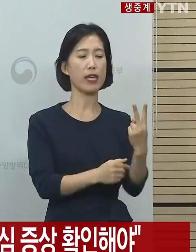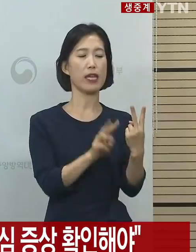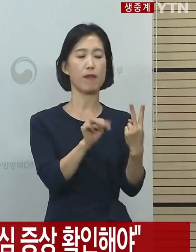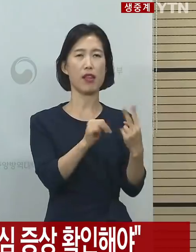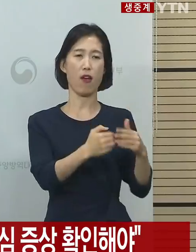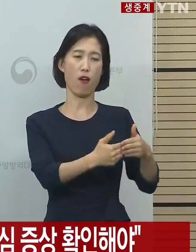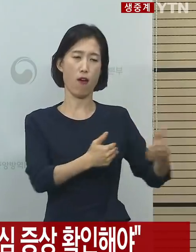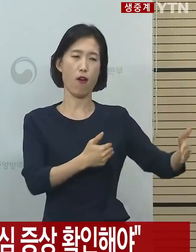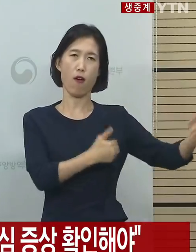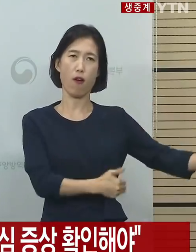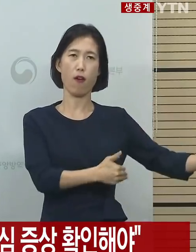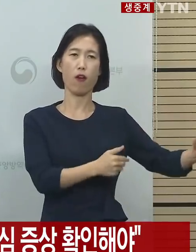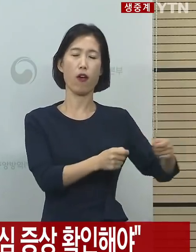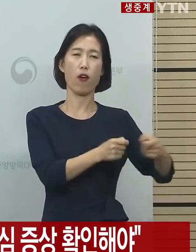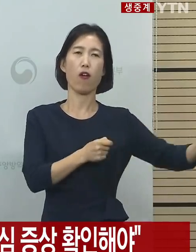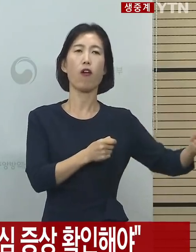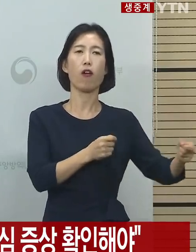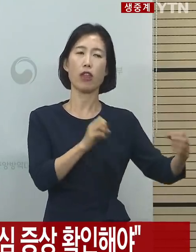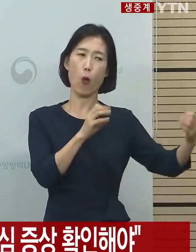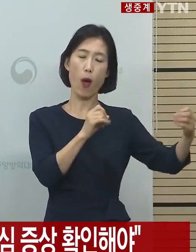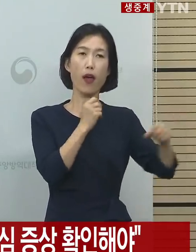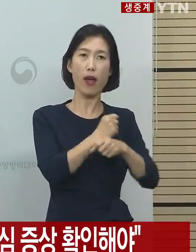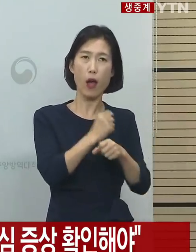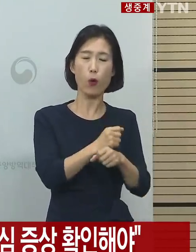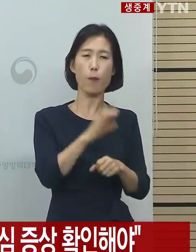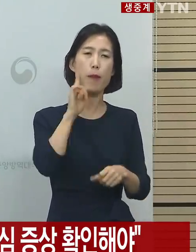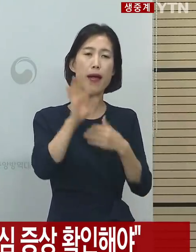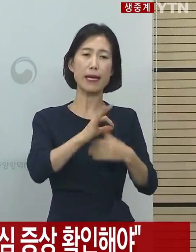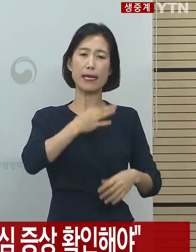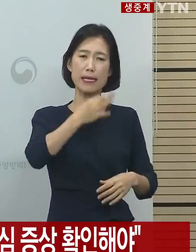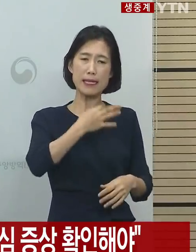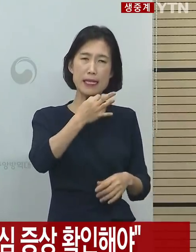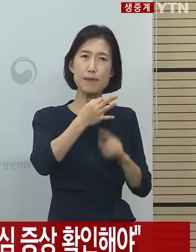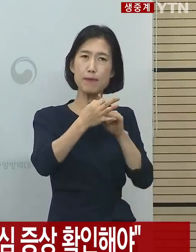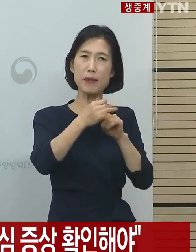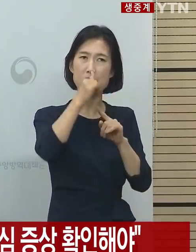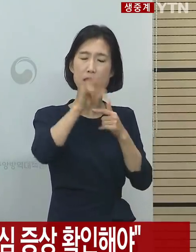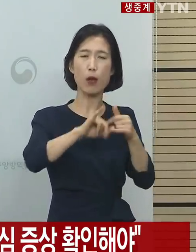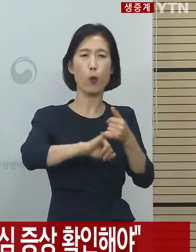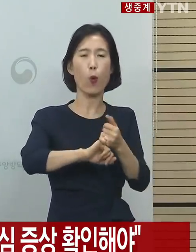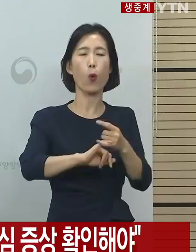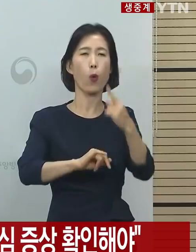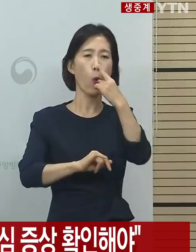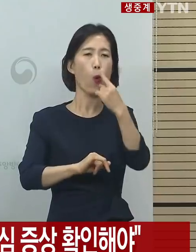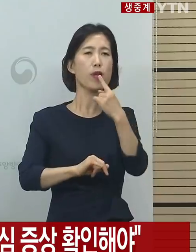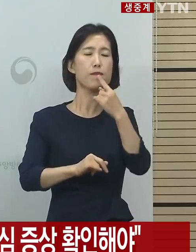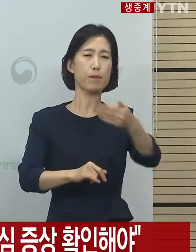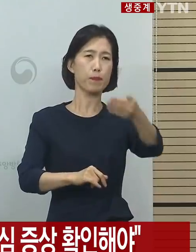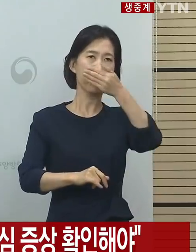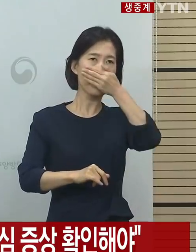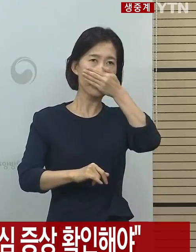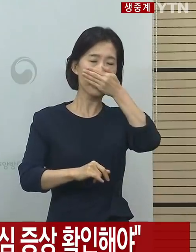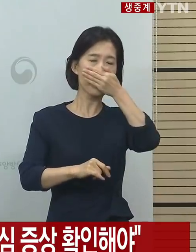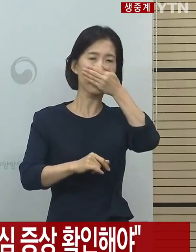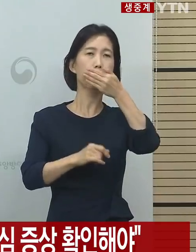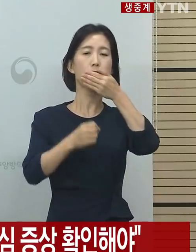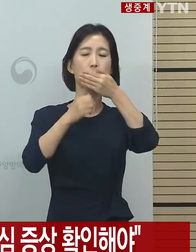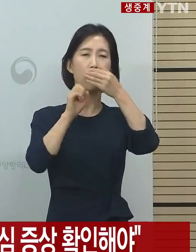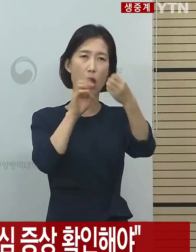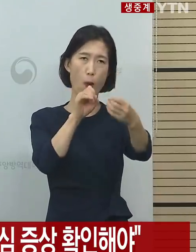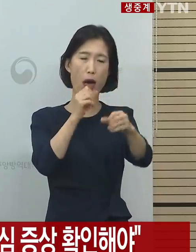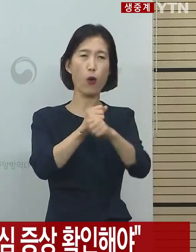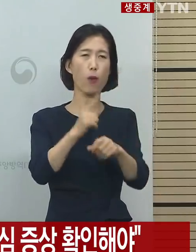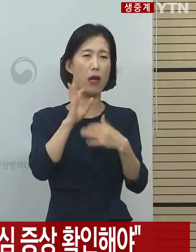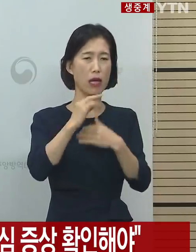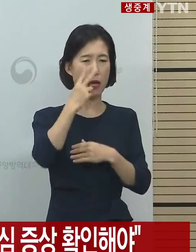하는 것과 또 기침 등의 호흡기 증상이 있을 때는 입과 코를 가리고 기침을 하거나 아니면은